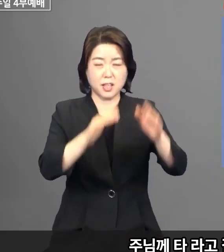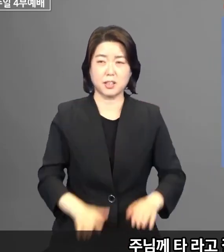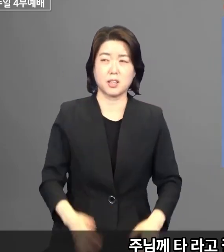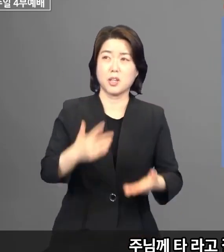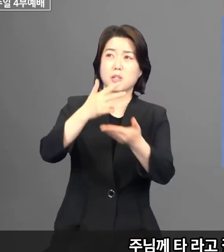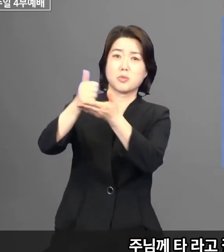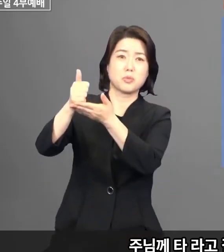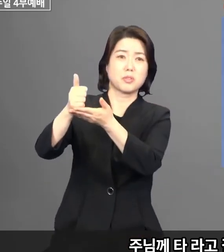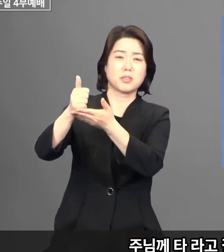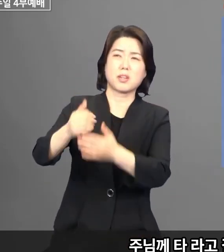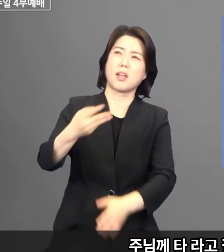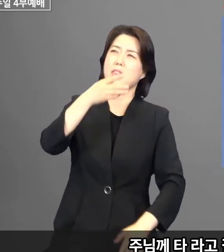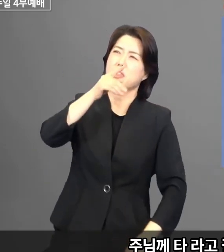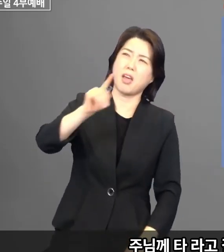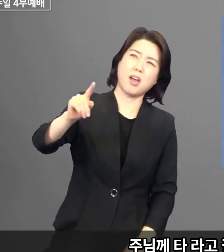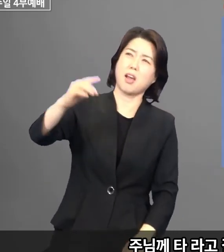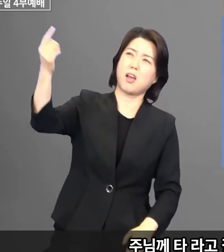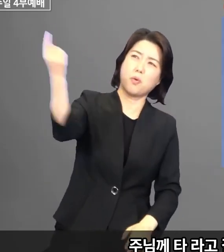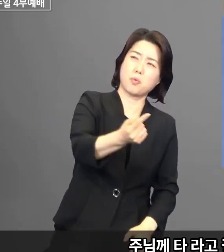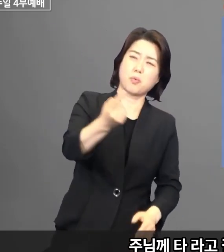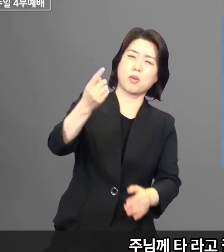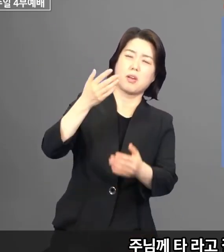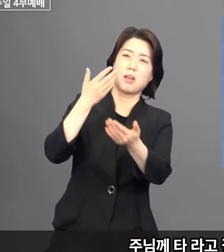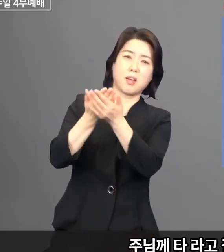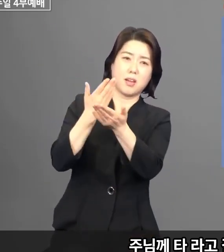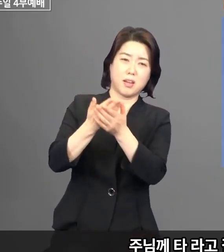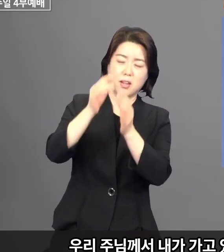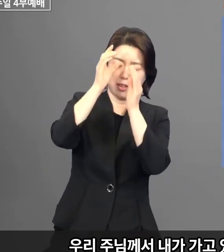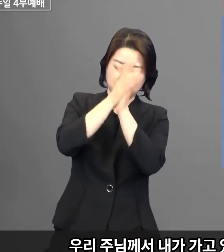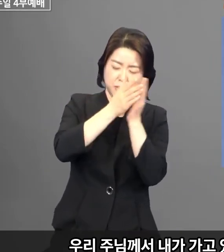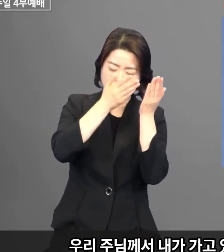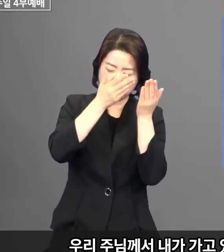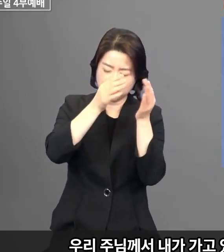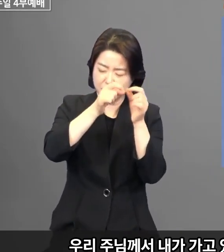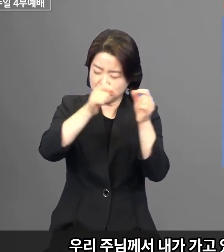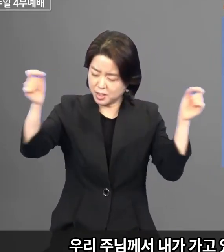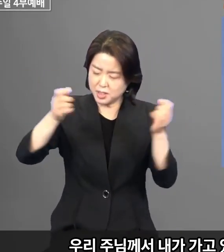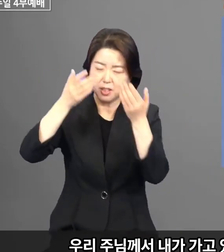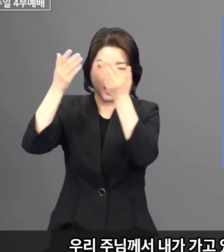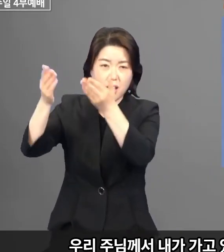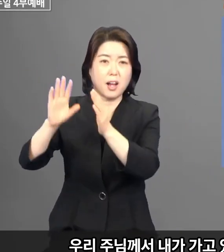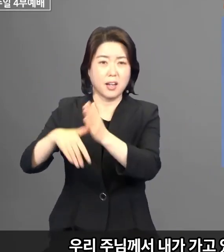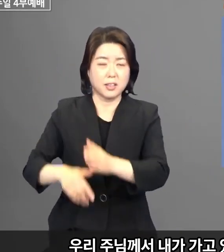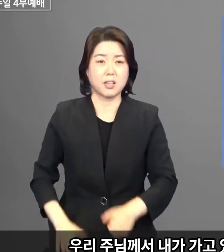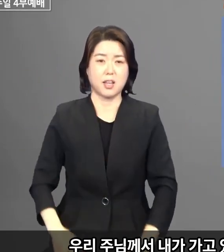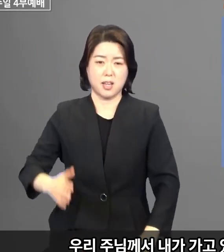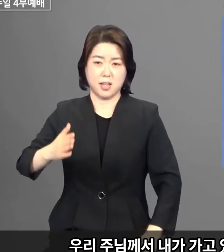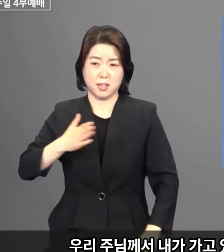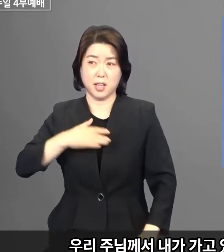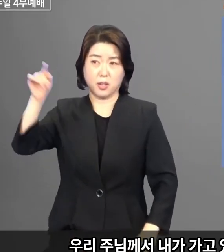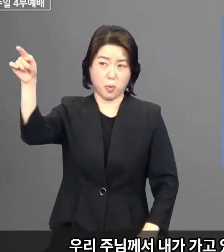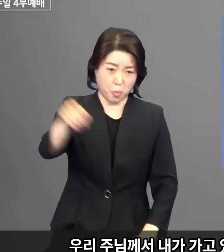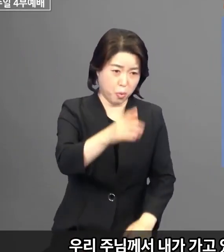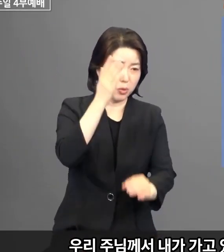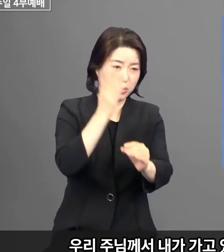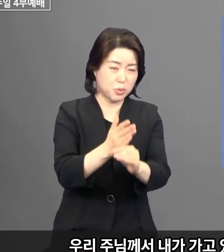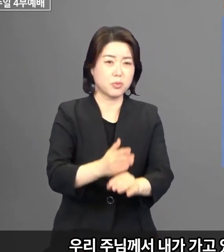주님께 다라고 길게 기도할 때에 우리 주님께서 내가 가고